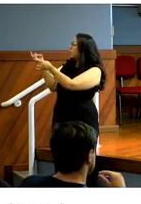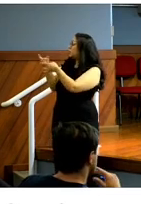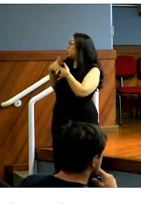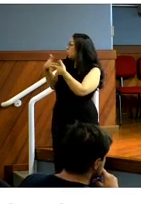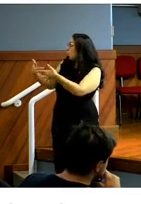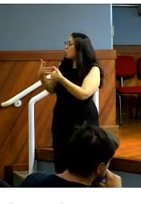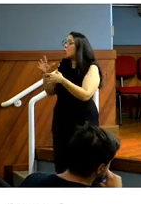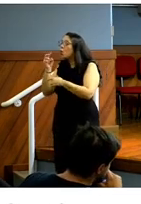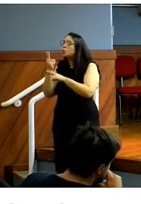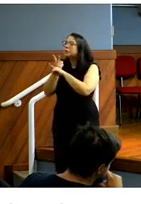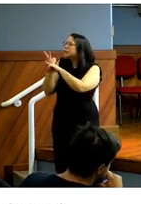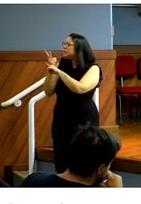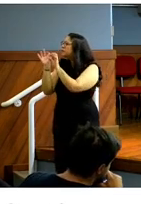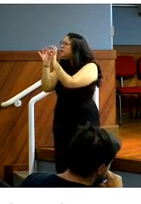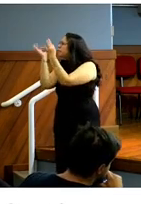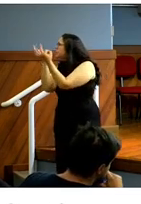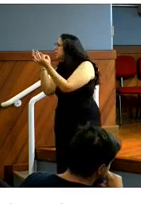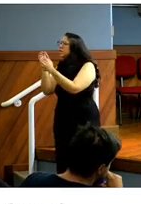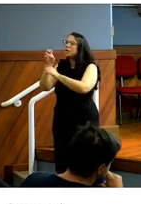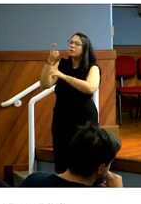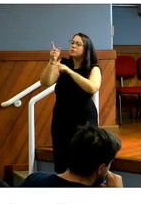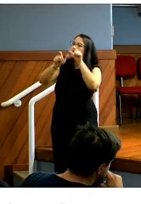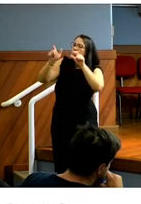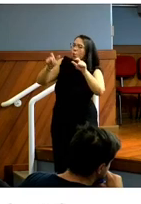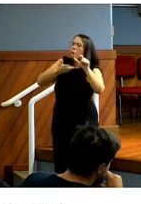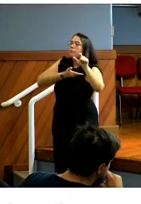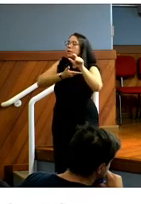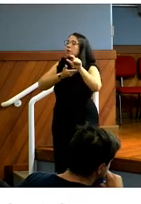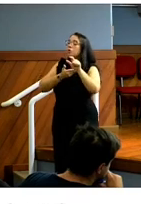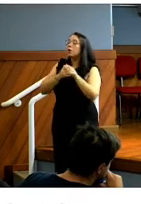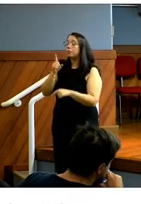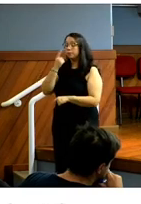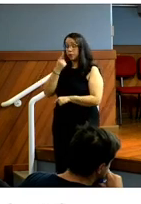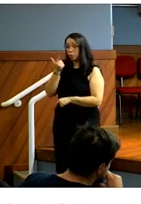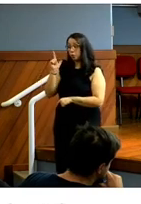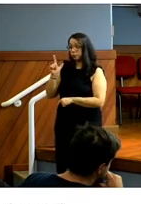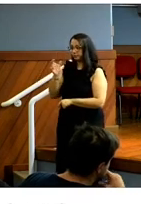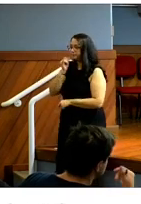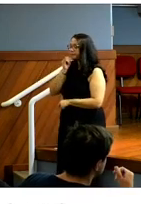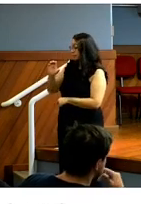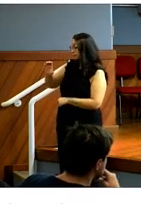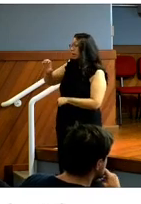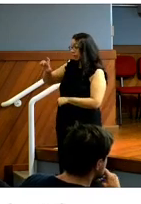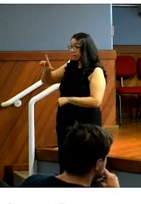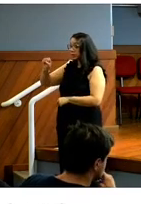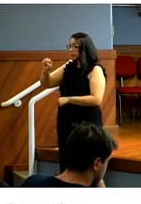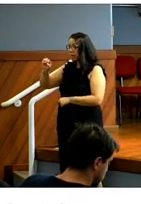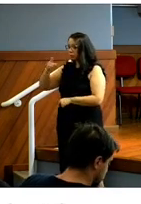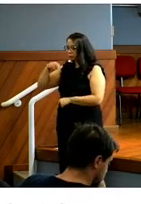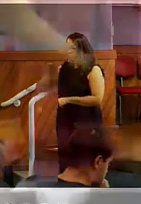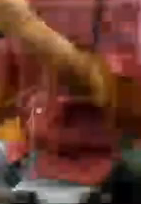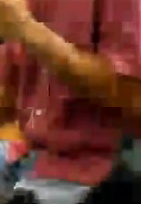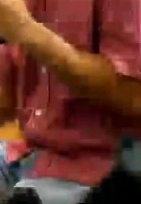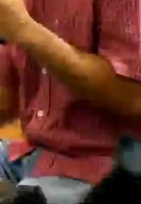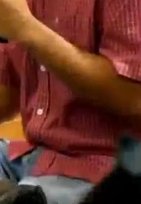achar parentes ou pessoas que possam doar. Celso Maria é um bom exemplo. O Celso, ele já era falecido quando